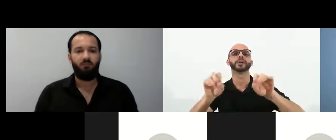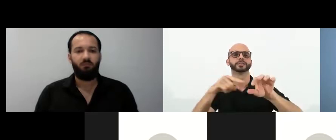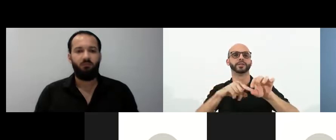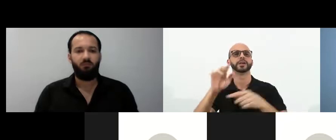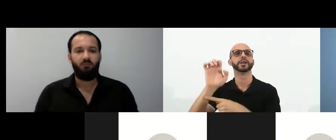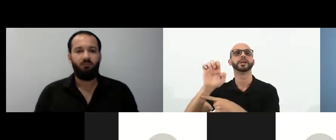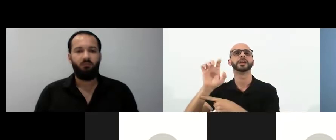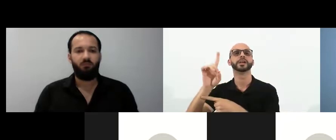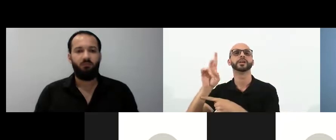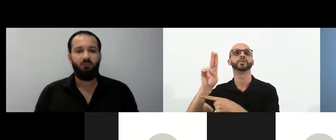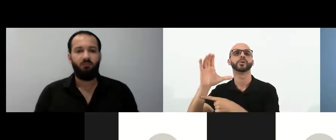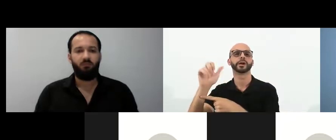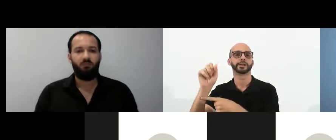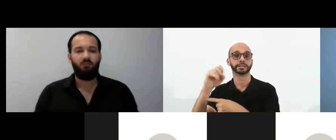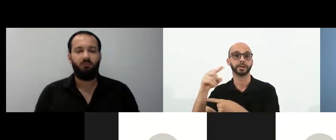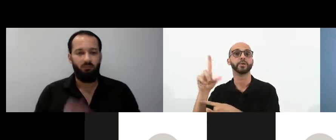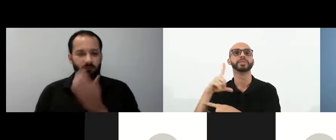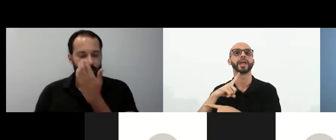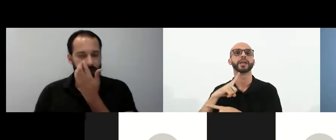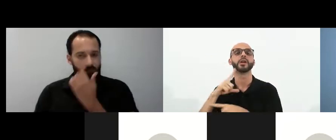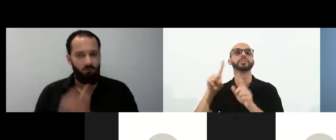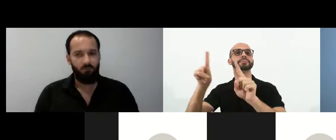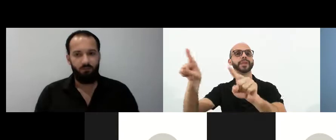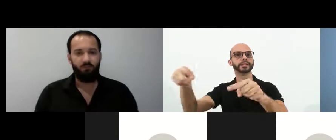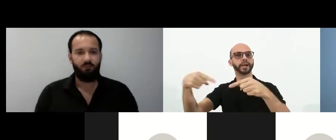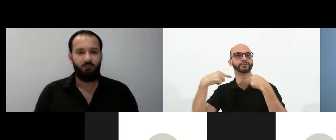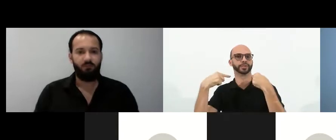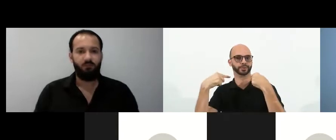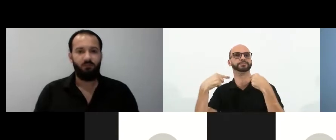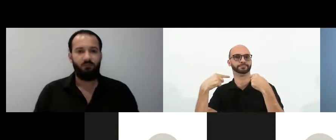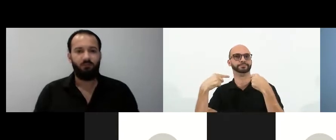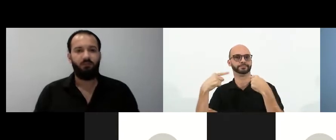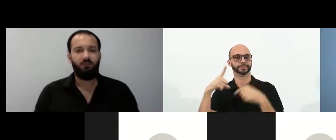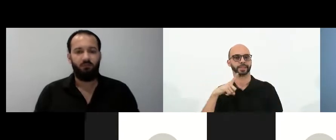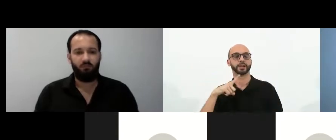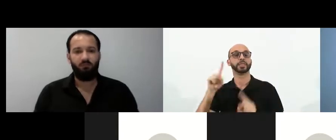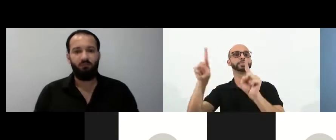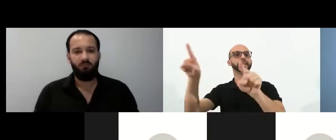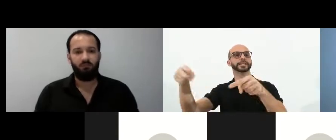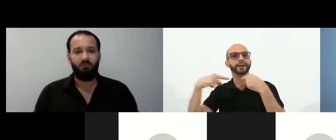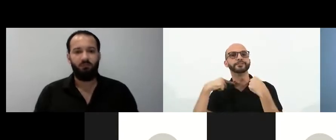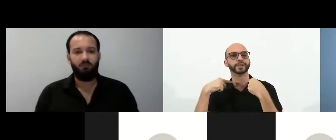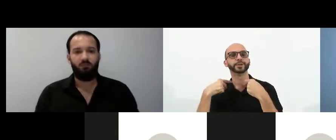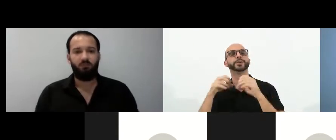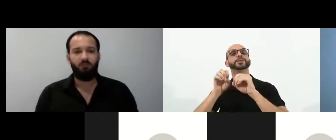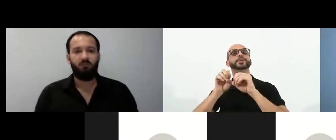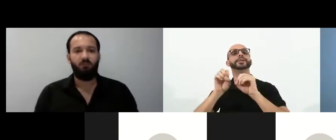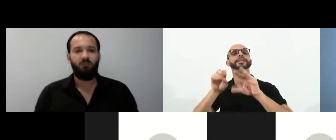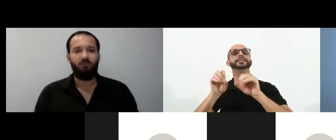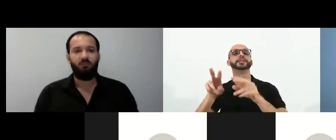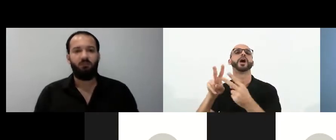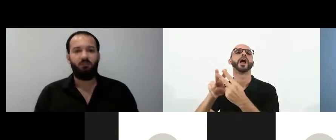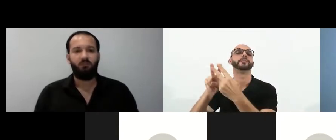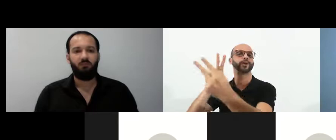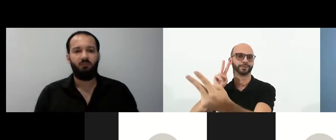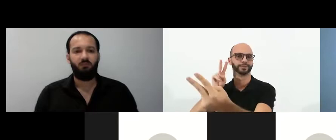novo coronavírus, é da educação nos desafiar, né? Quais são os desafios